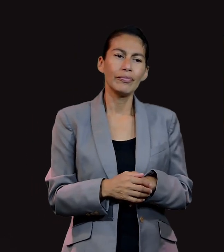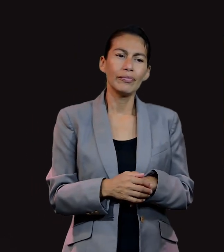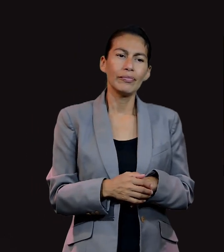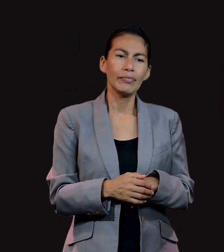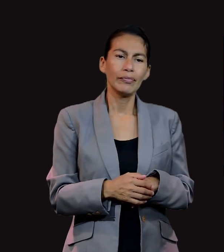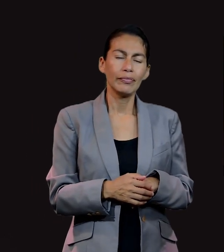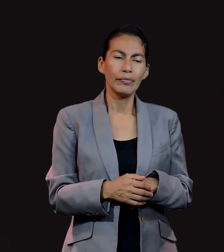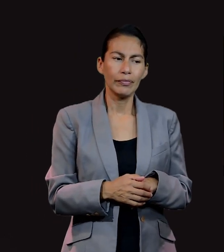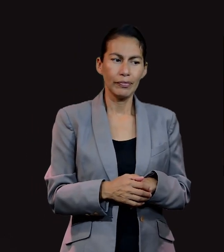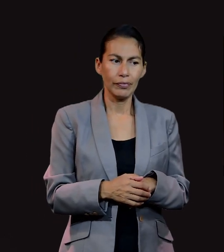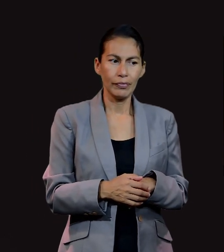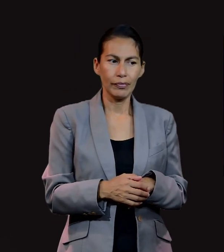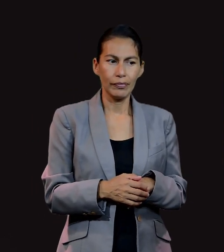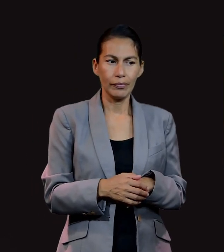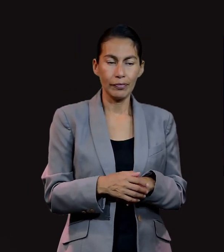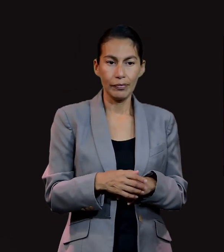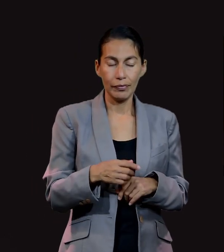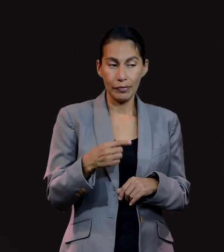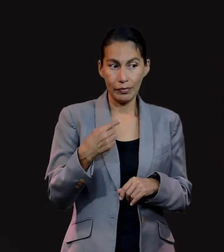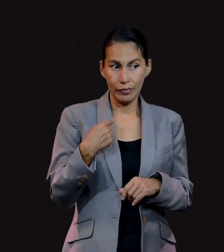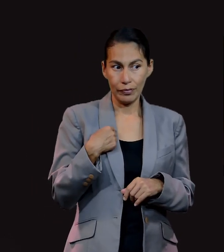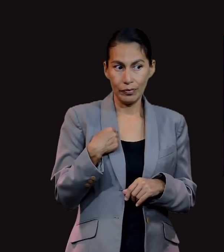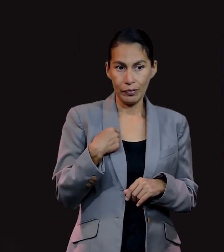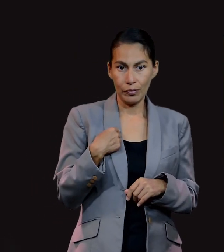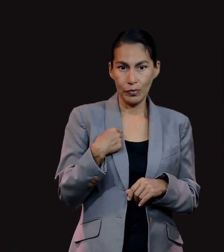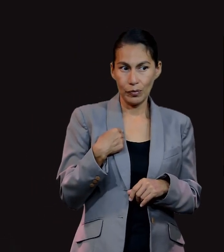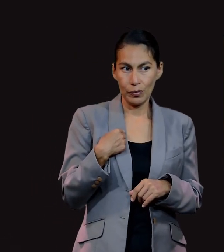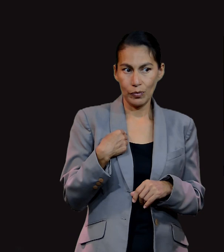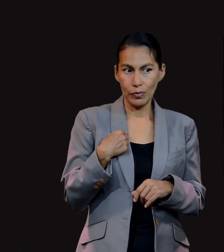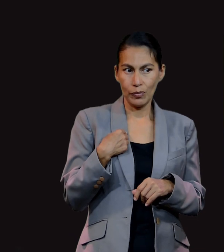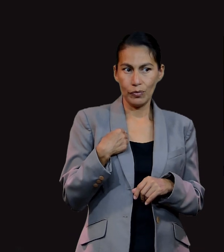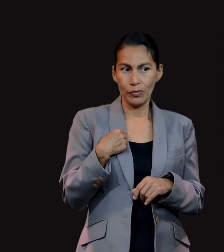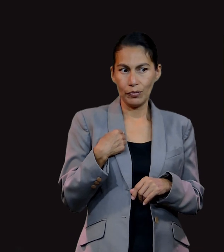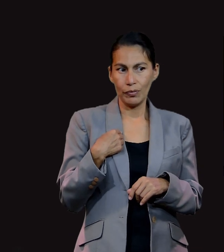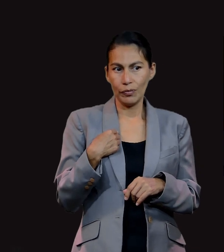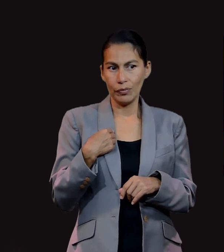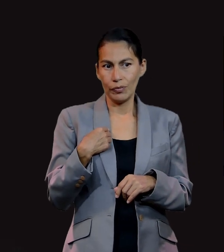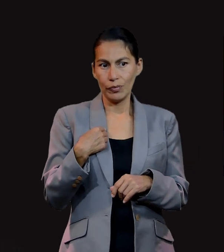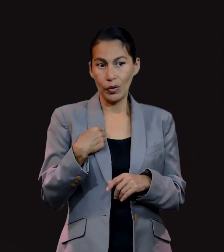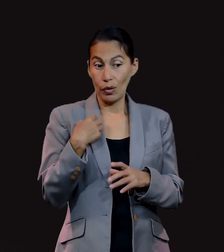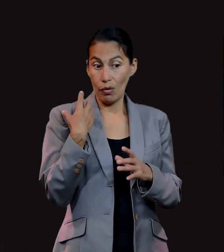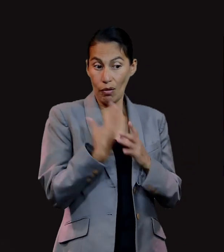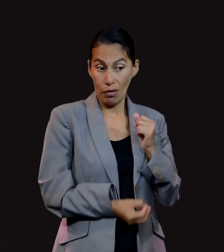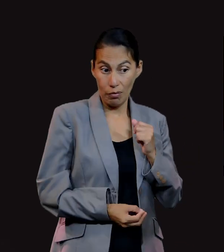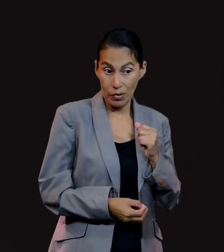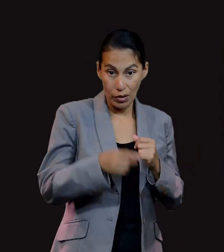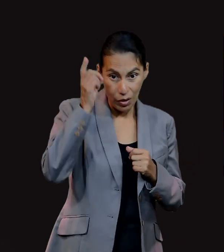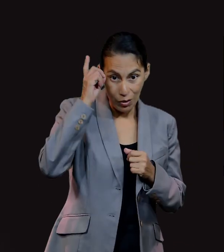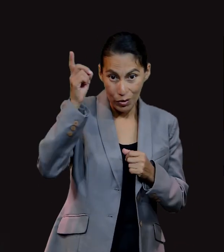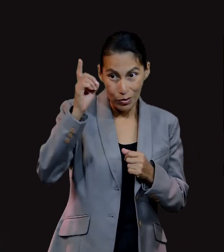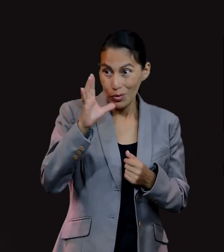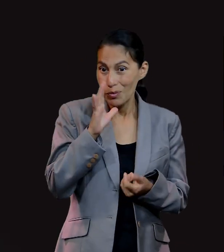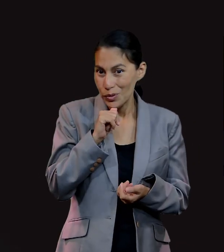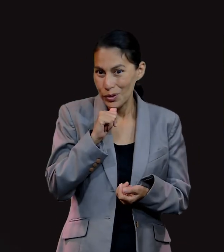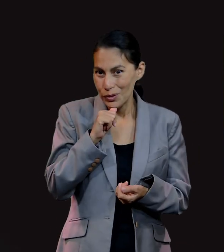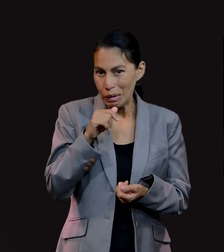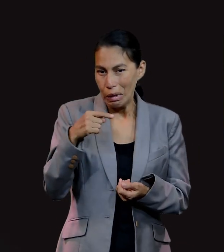entonces me fui para Estados Unidos este lo que se me había olvidado era de que